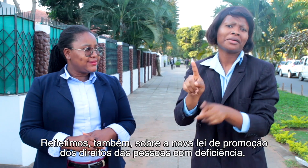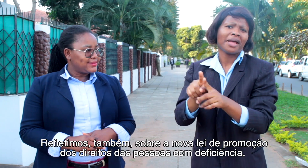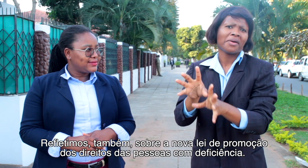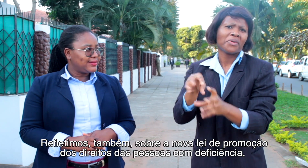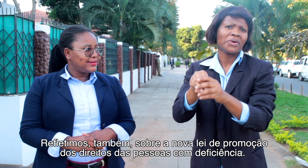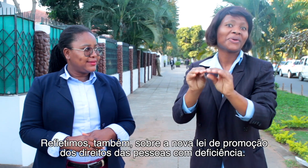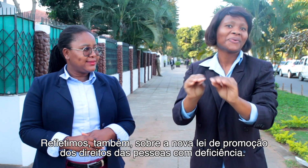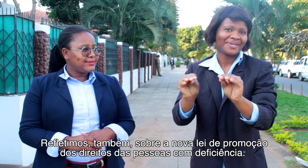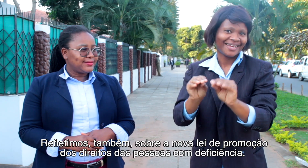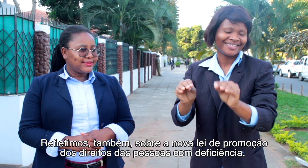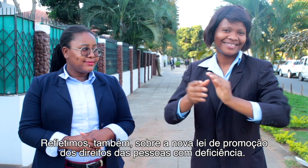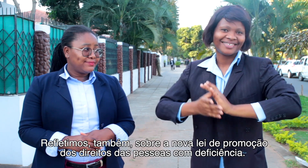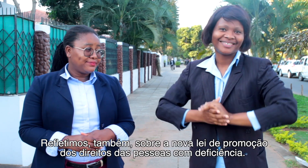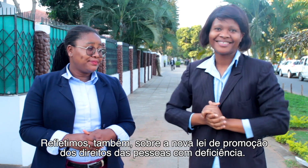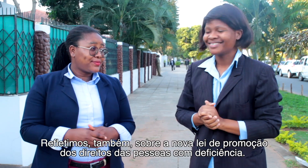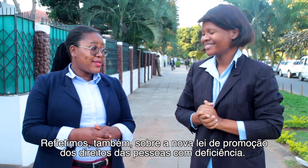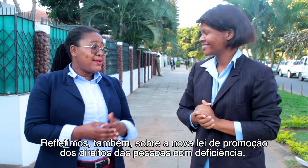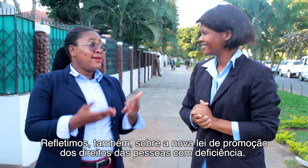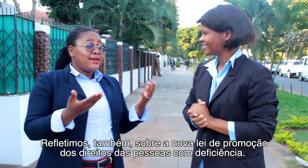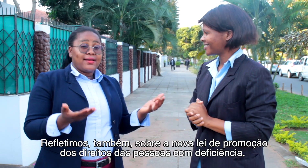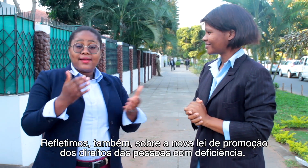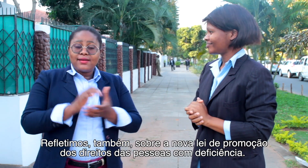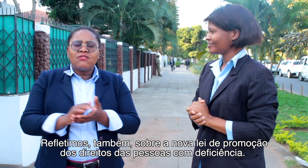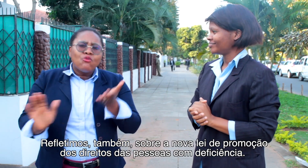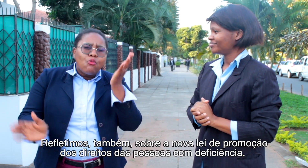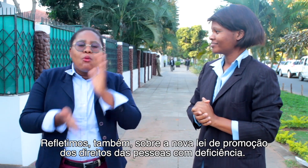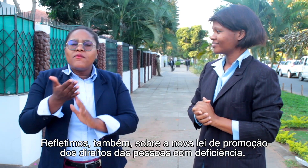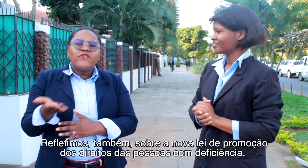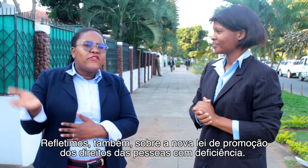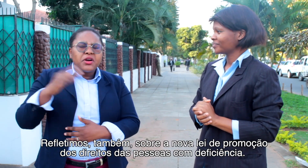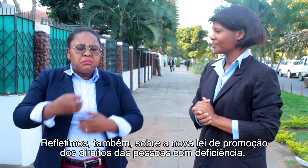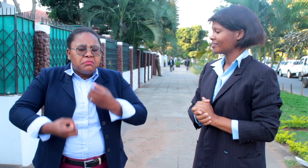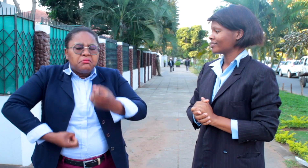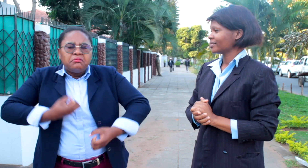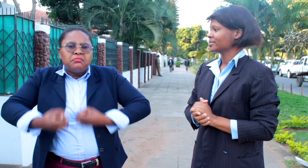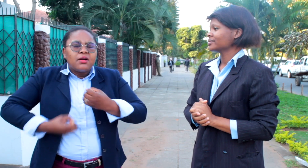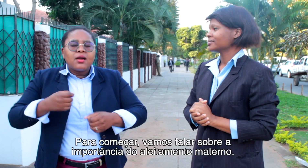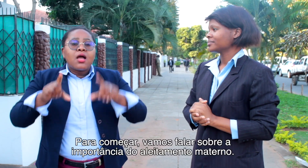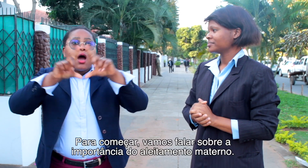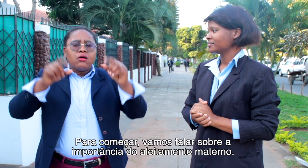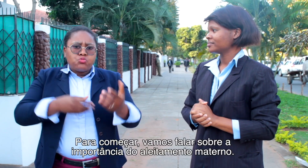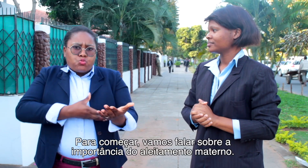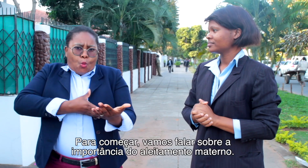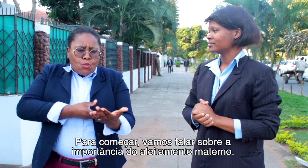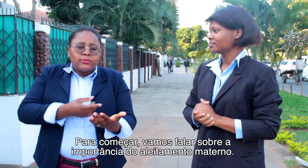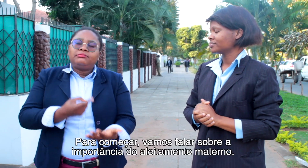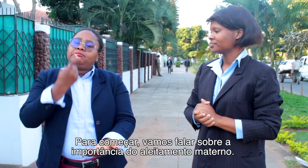sobre a nova lei de promoção dos direitos das pessoas com deficiência. Para começar, vamos falar